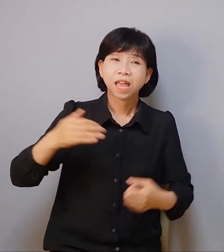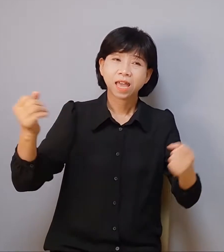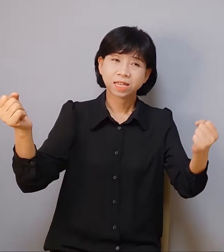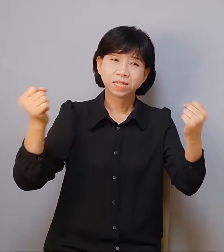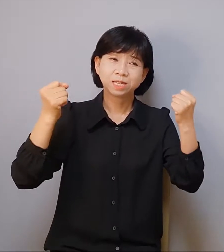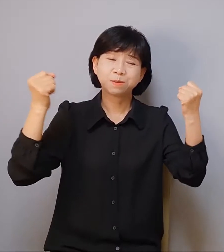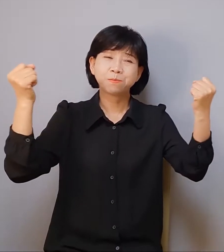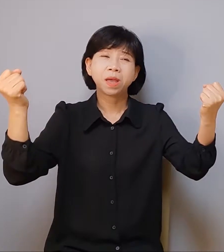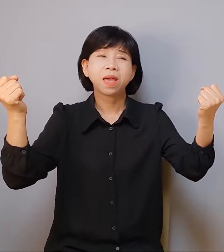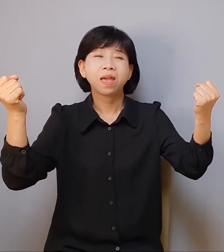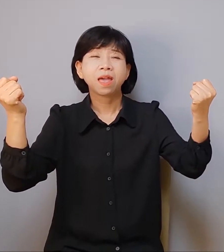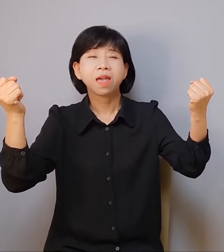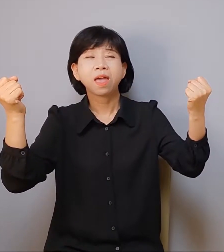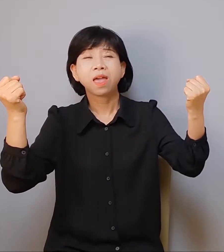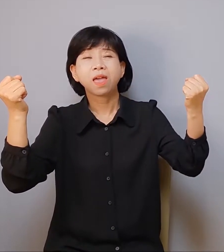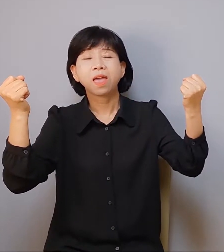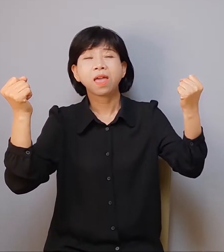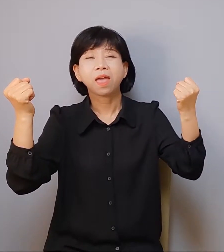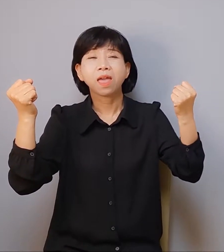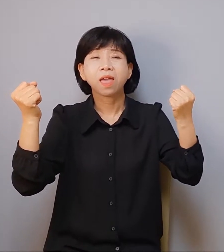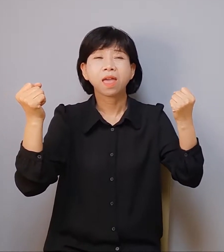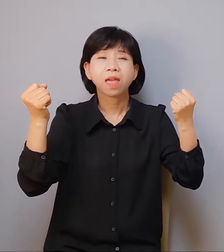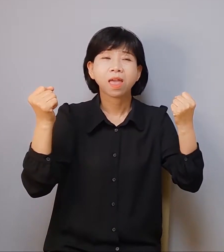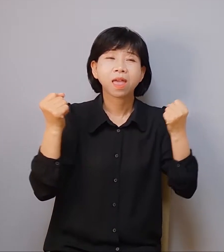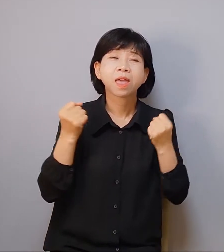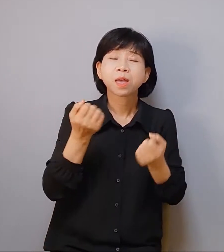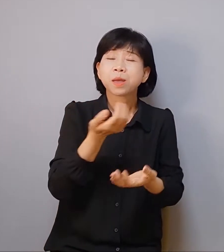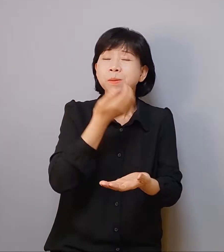내 힘의